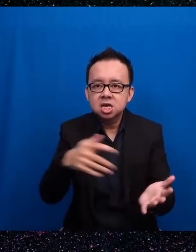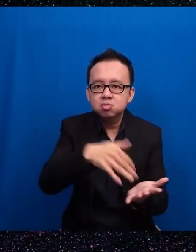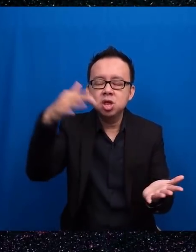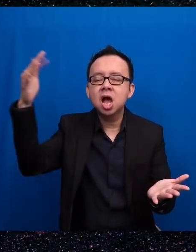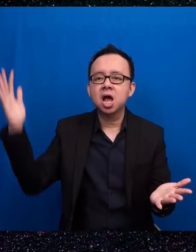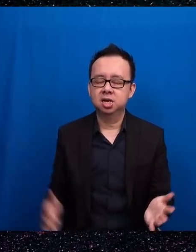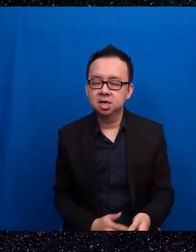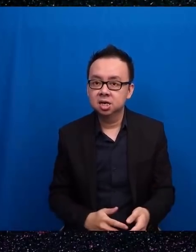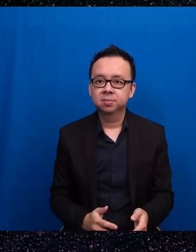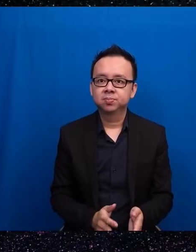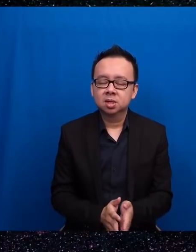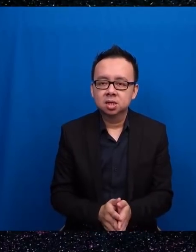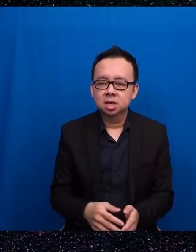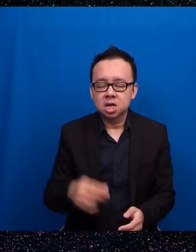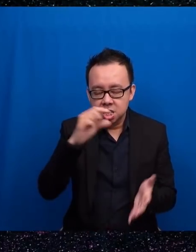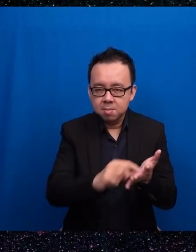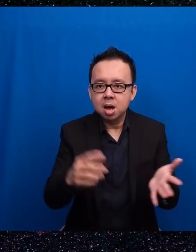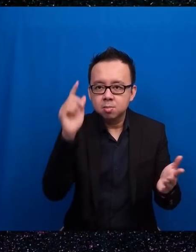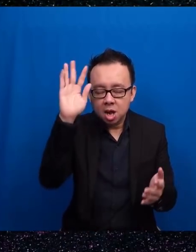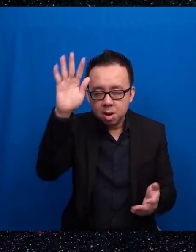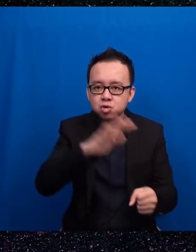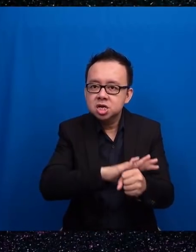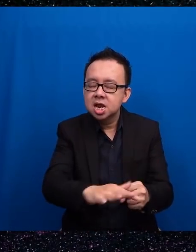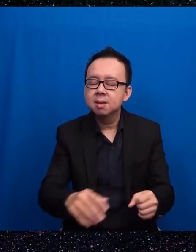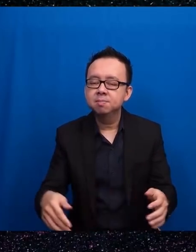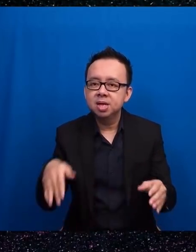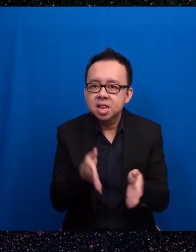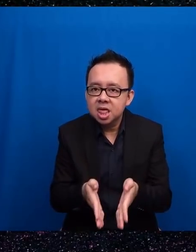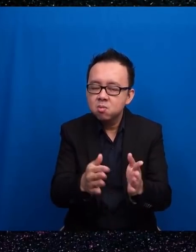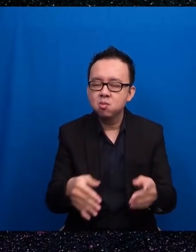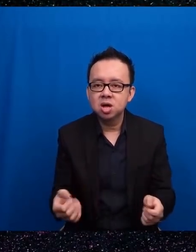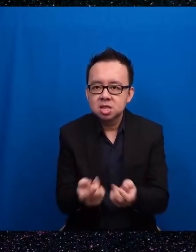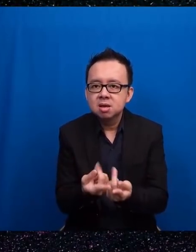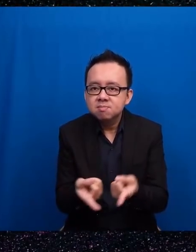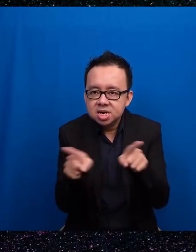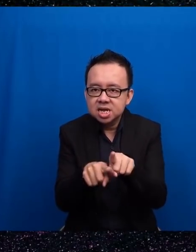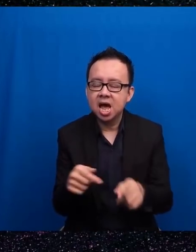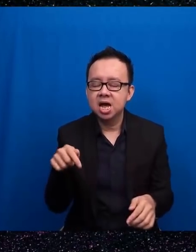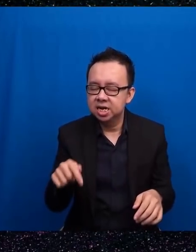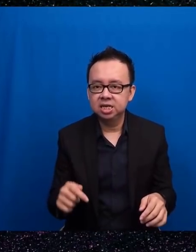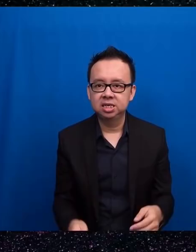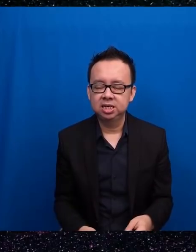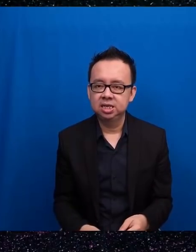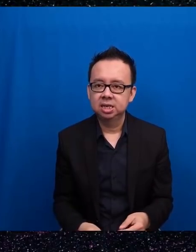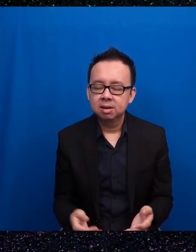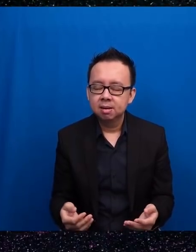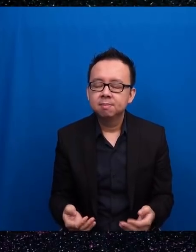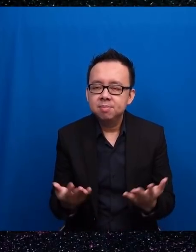rencana-Mu akan digenapi melalui pernikahan setiap anak-anak-Mu. Hamba berdoa untuk perlindungan-Mu atas setiap